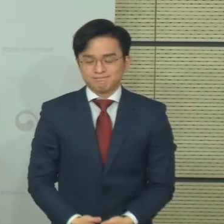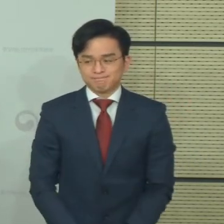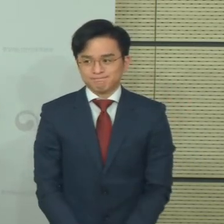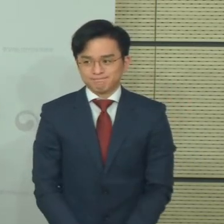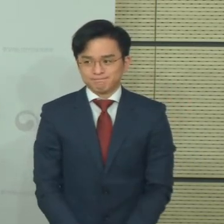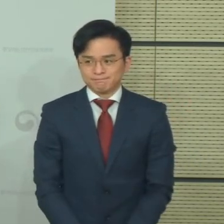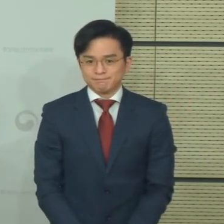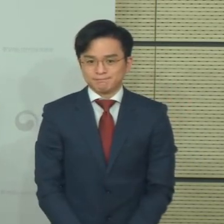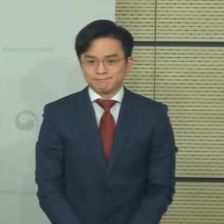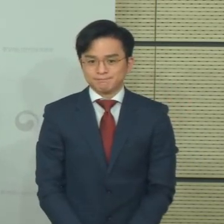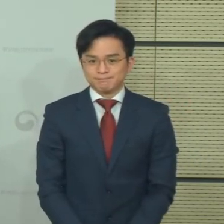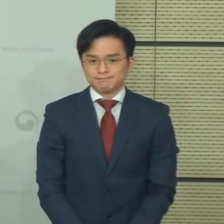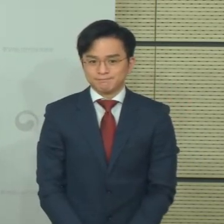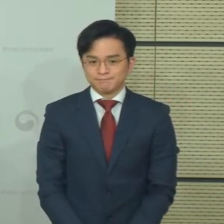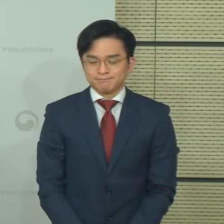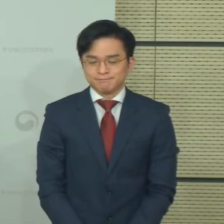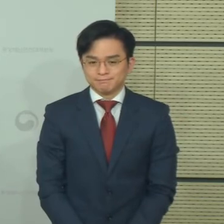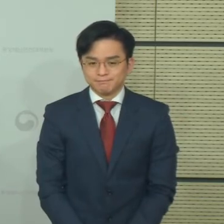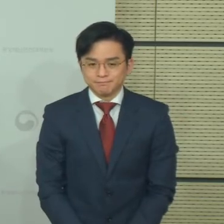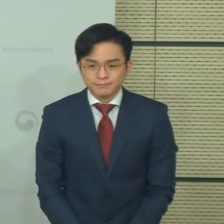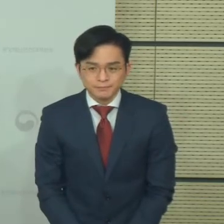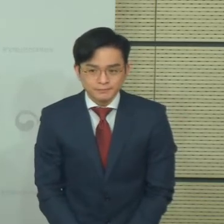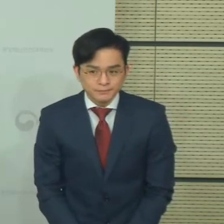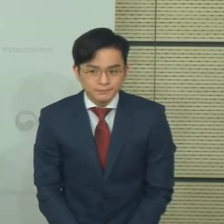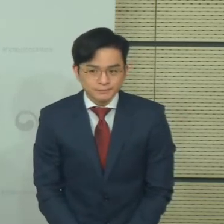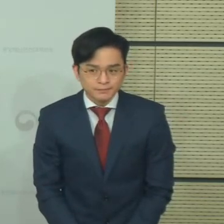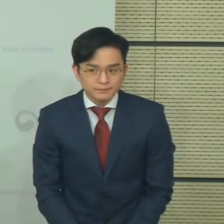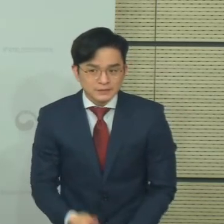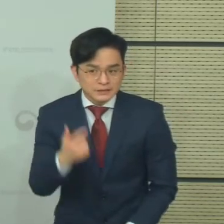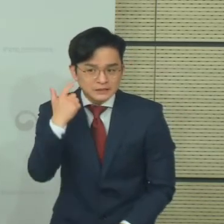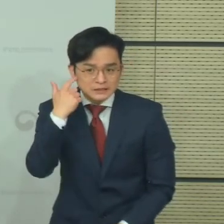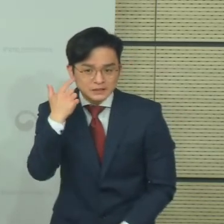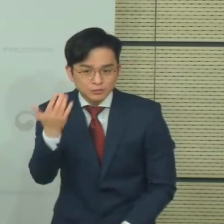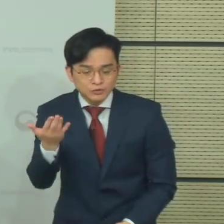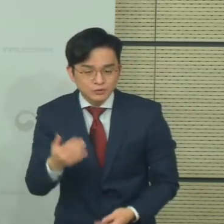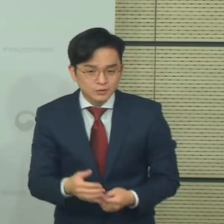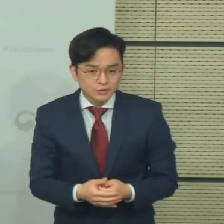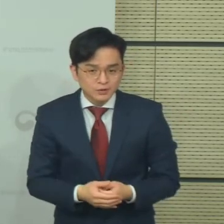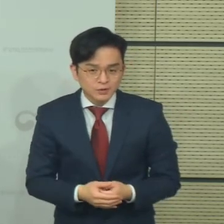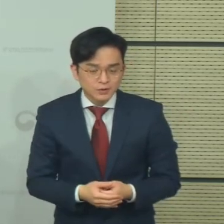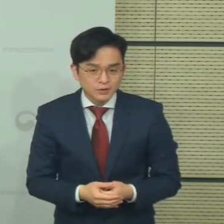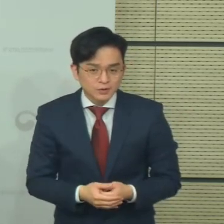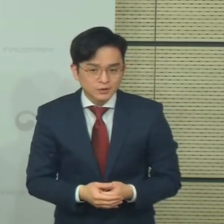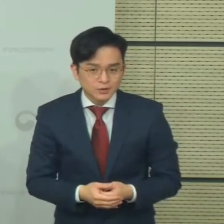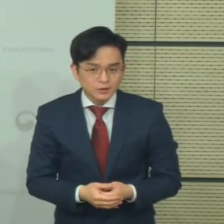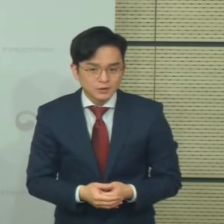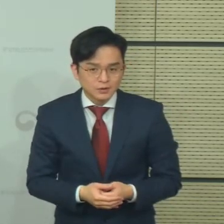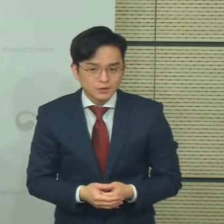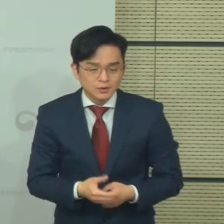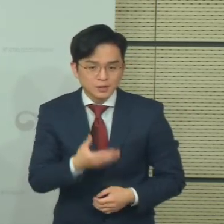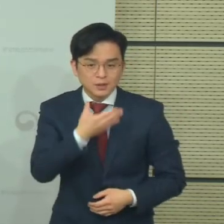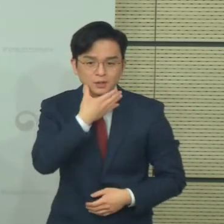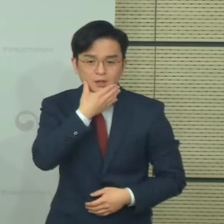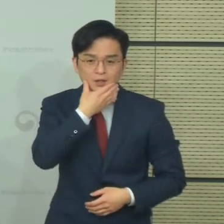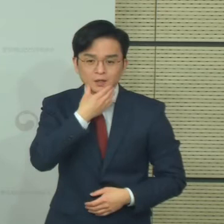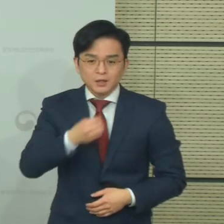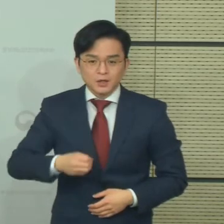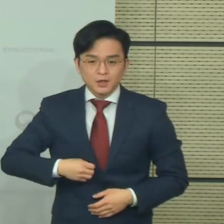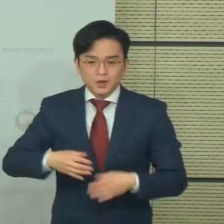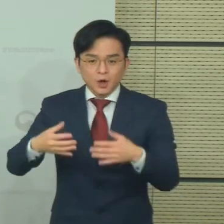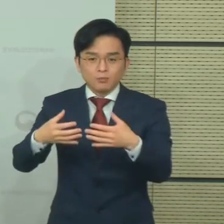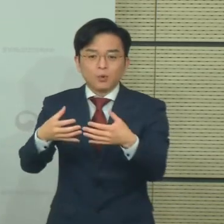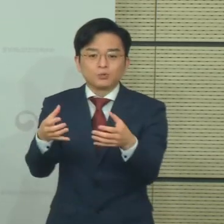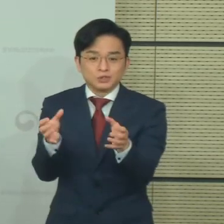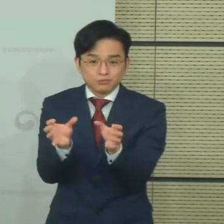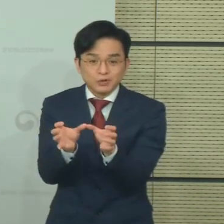네, 두 번째 질문입니다. 20일 전문가 간담회에서 복지부에서 마스크를 착용하지 말자고 권했다는 보도가